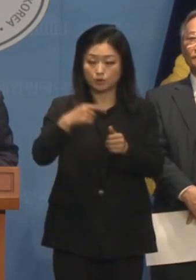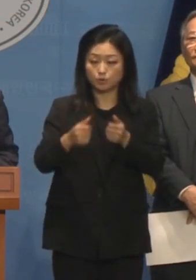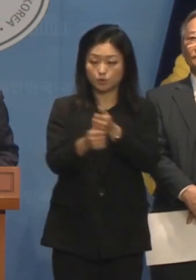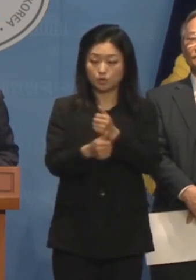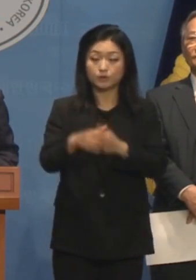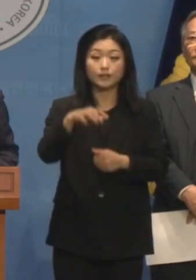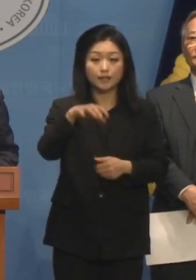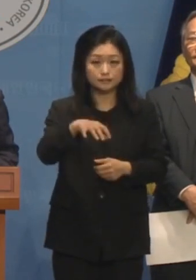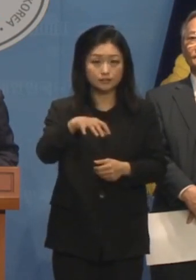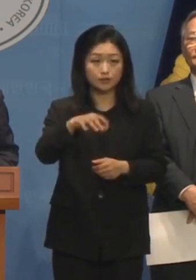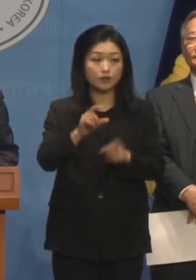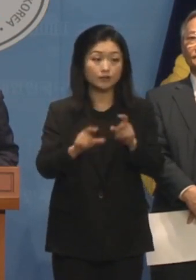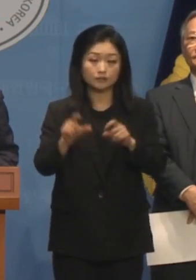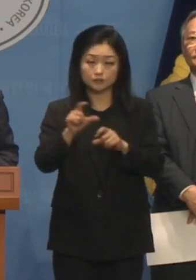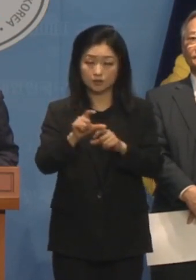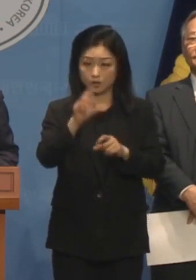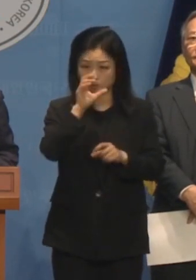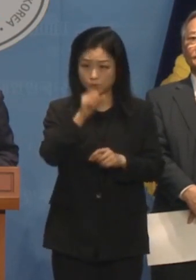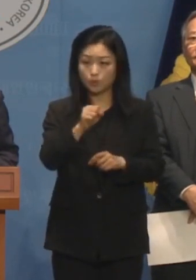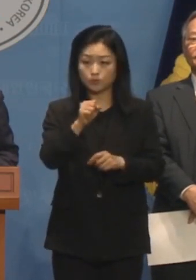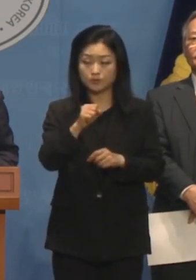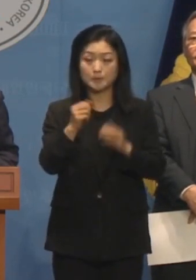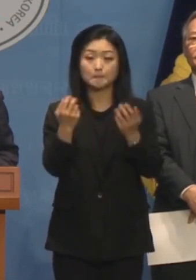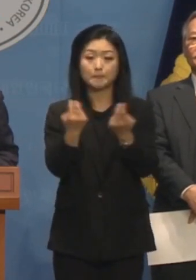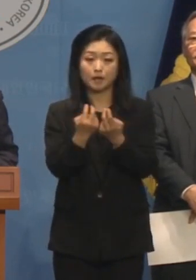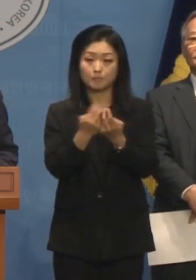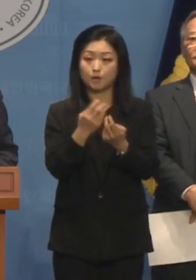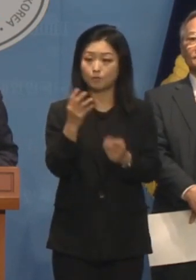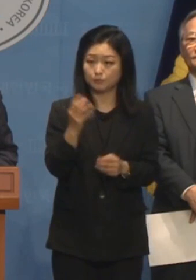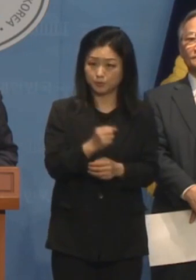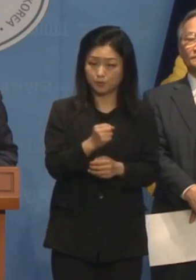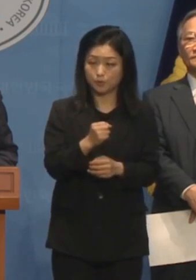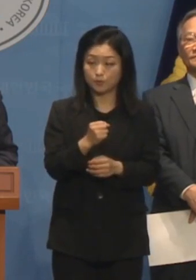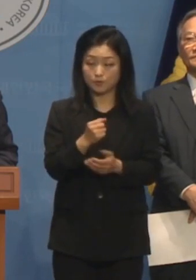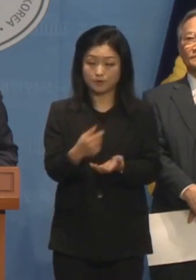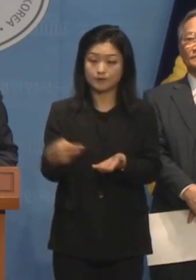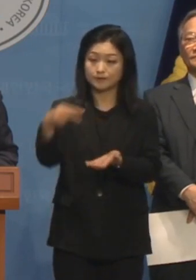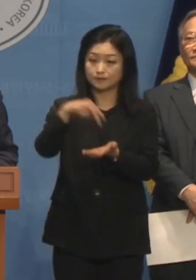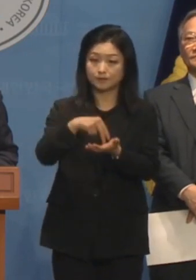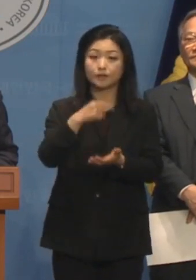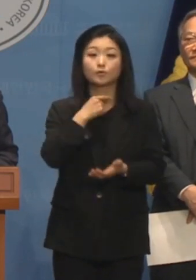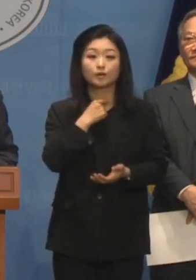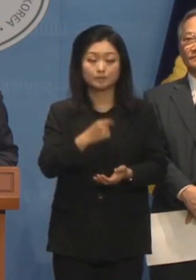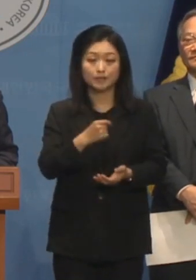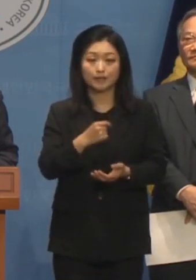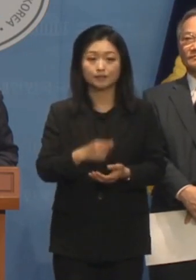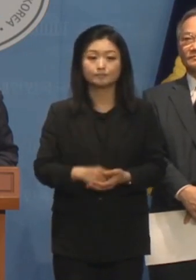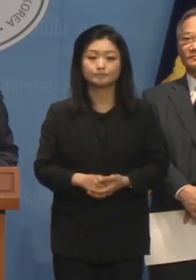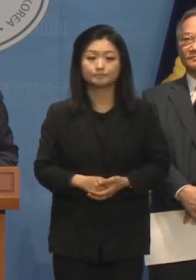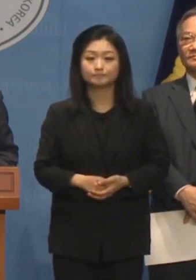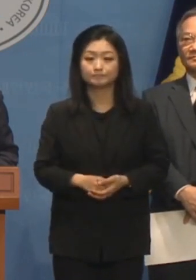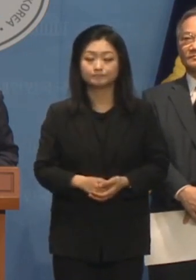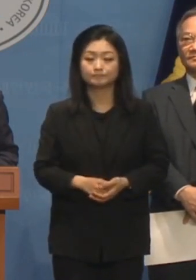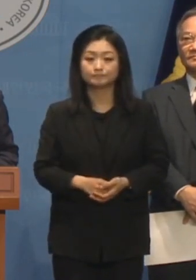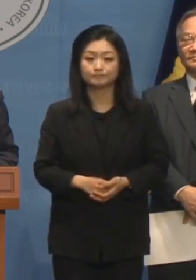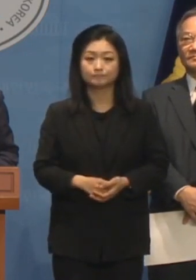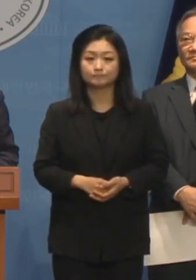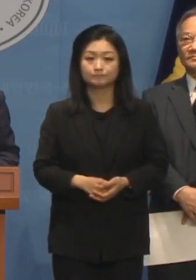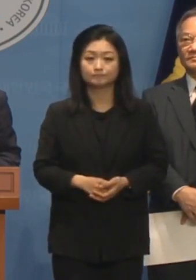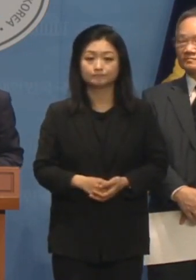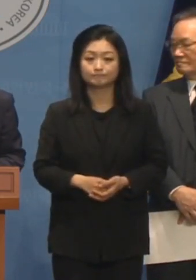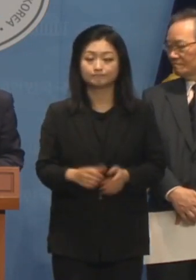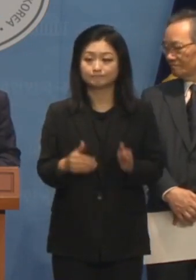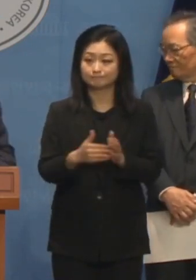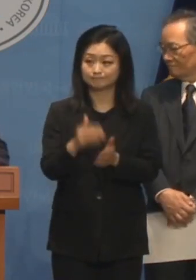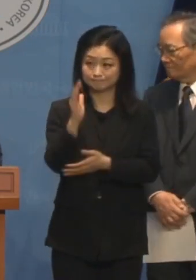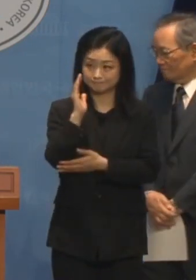국가교육위원회가 더 바람직한 방향으로 설 수 있었으면 좋겠다라는 생각을 갖습니다.